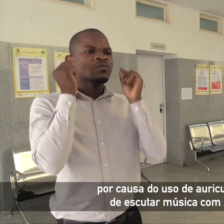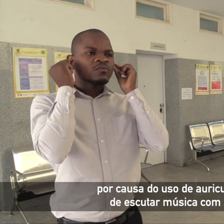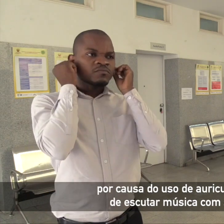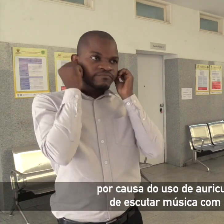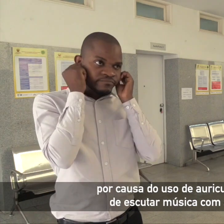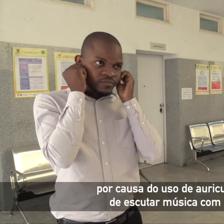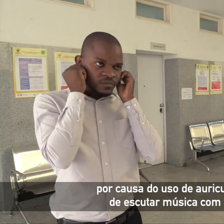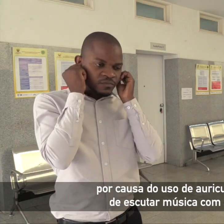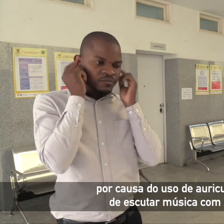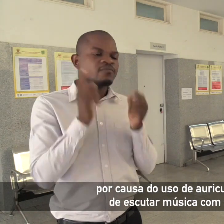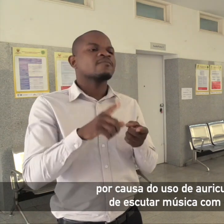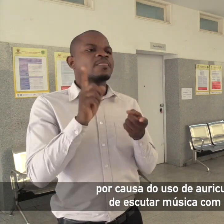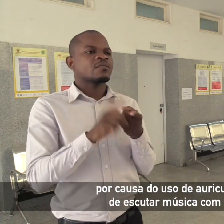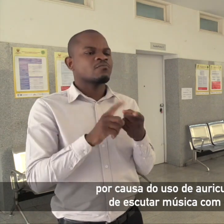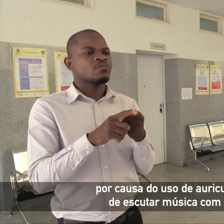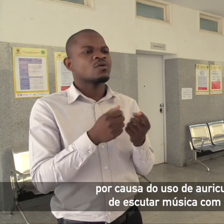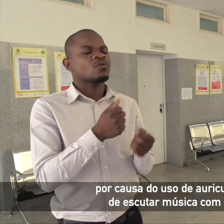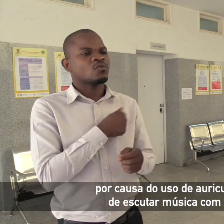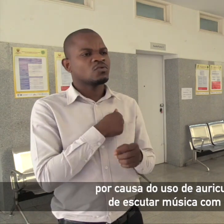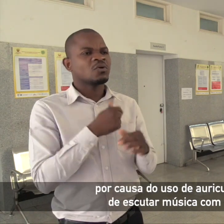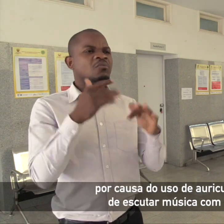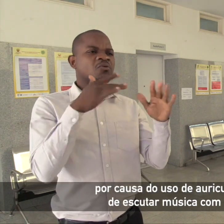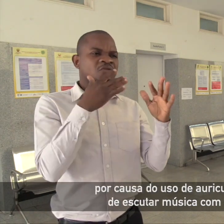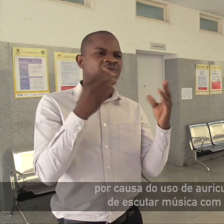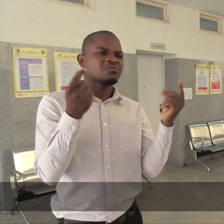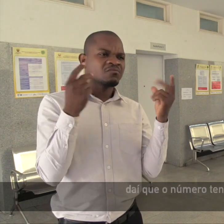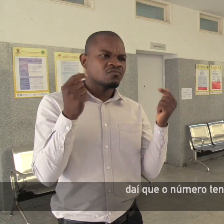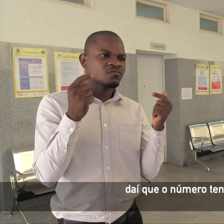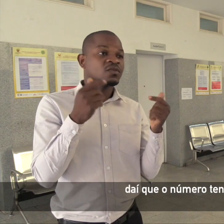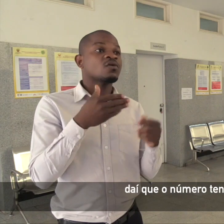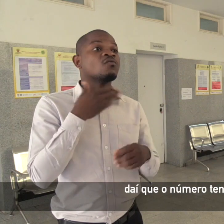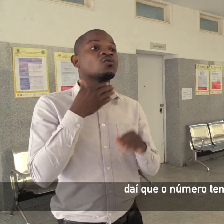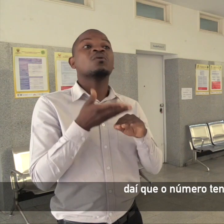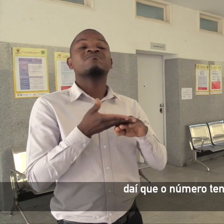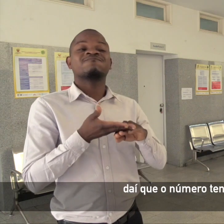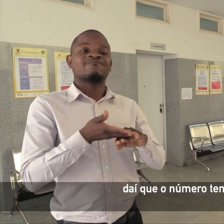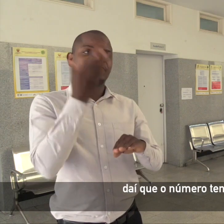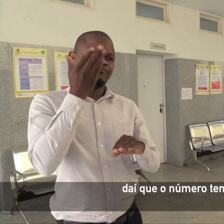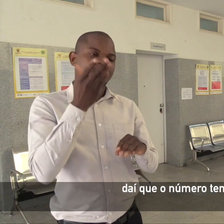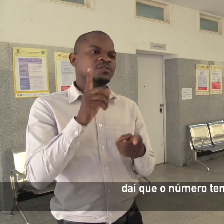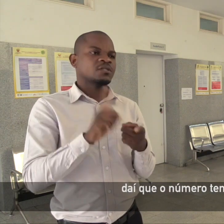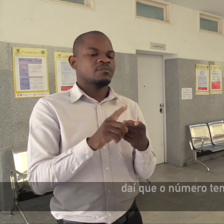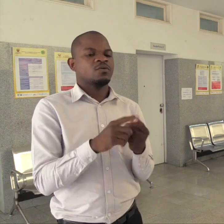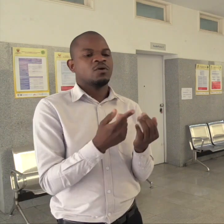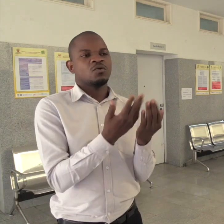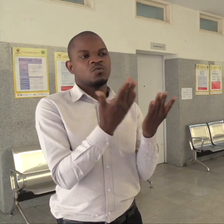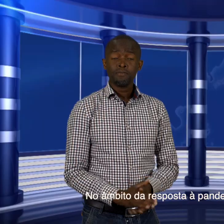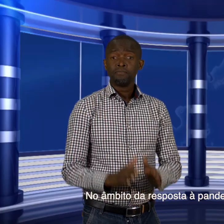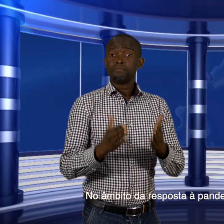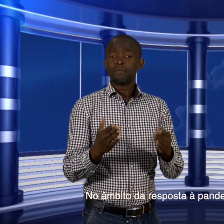a tendência a escutar música com som muito alto. Daí que o número tende a crescer. No